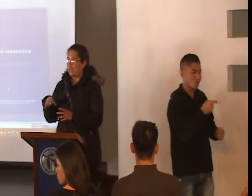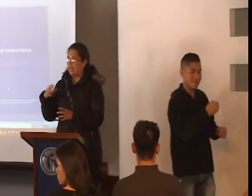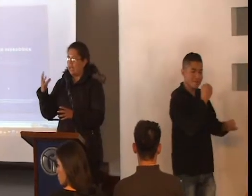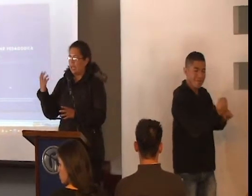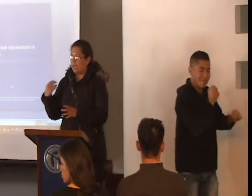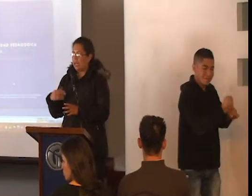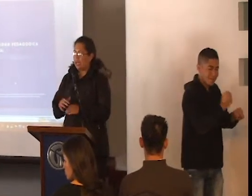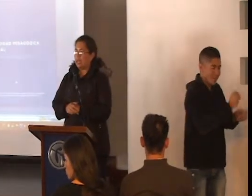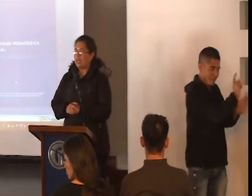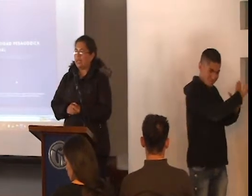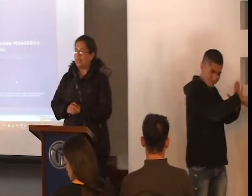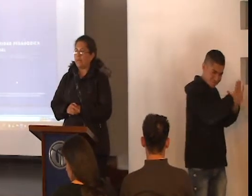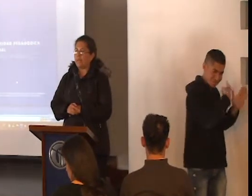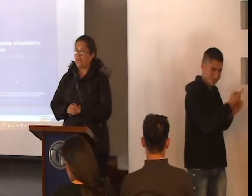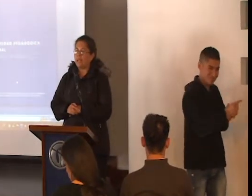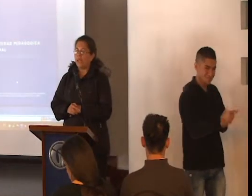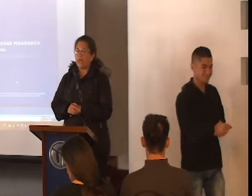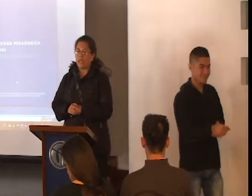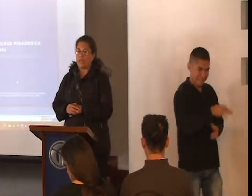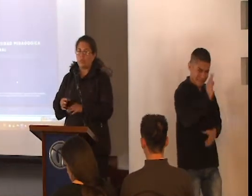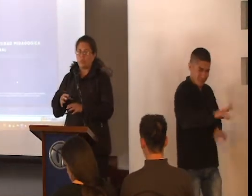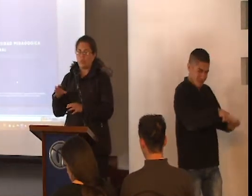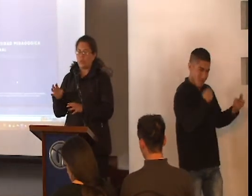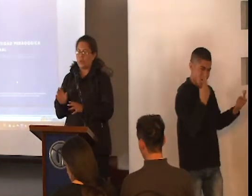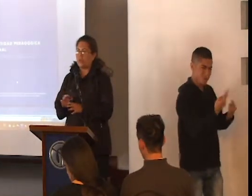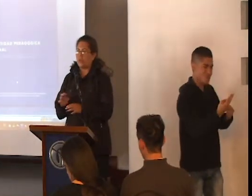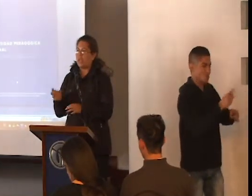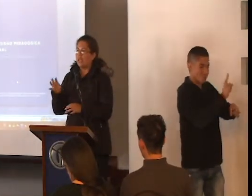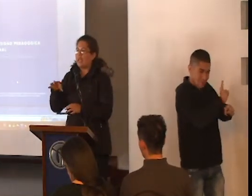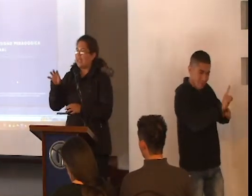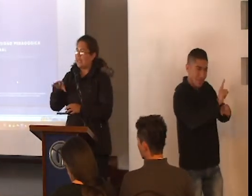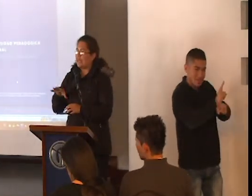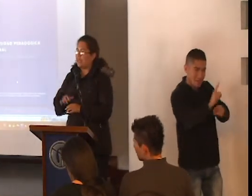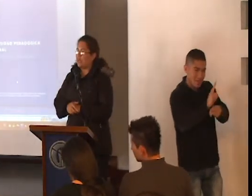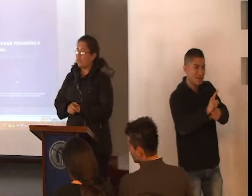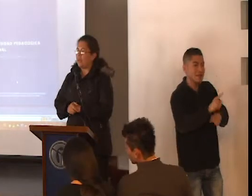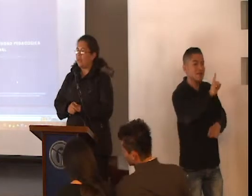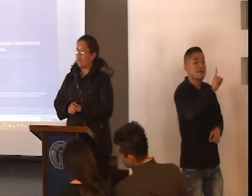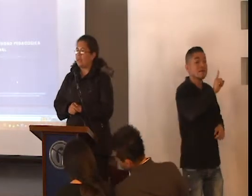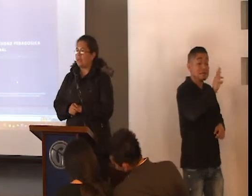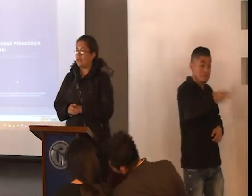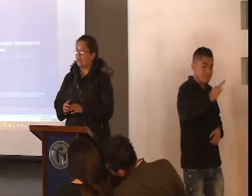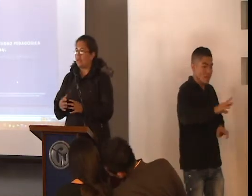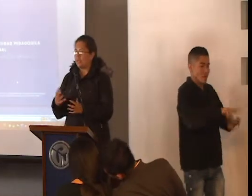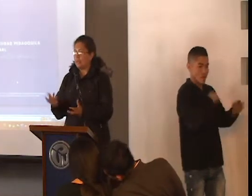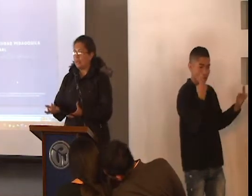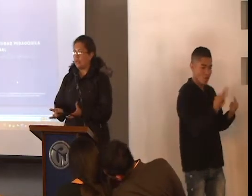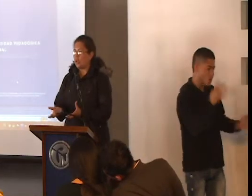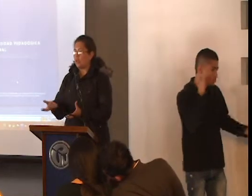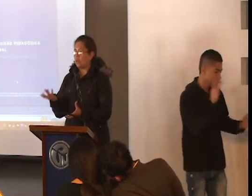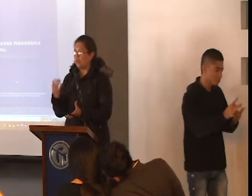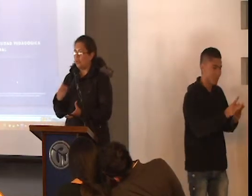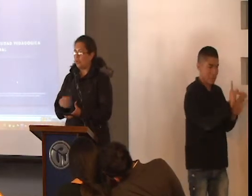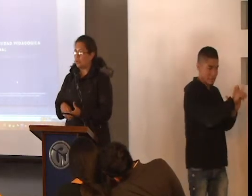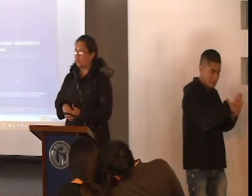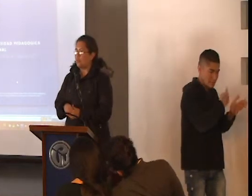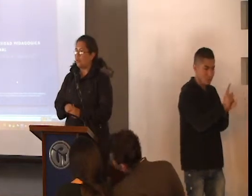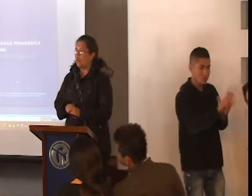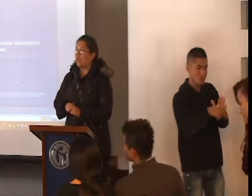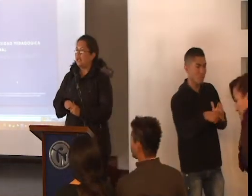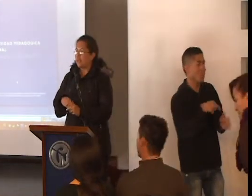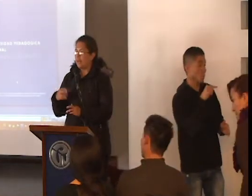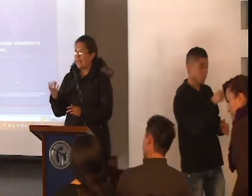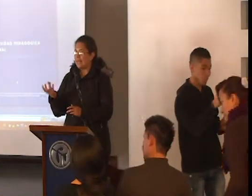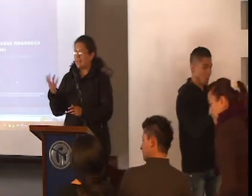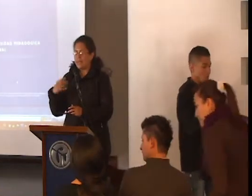reunión semanal en el colegio por ciclos, pues en esa reunión particular de ciclos lo que hacíamos era documentarnos